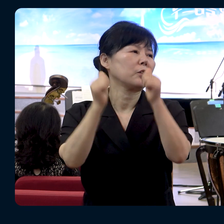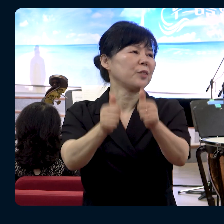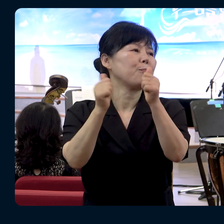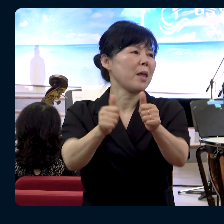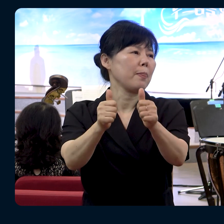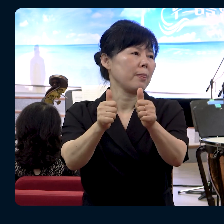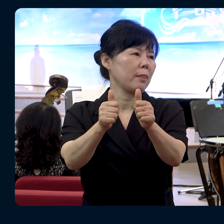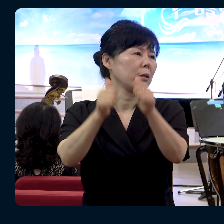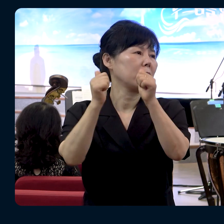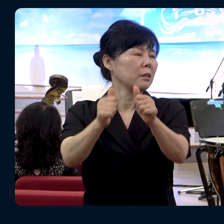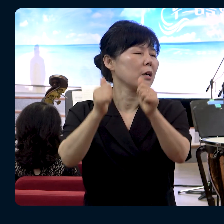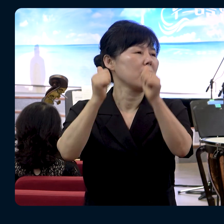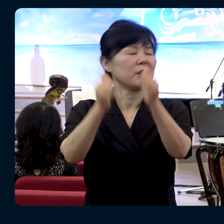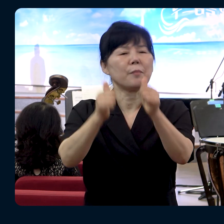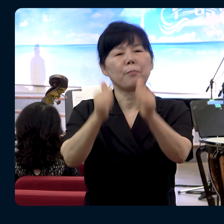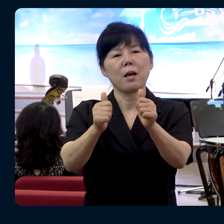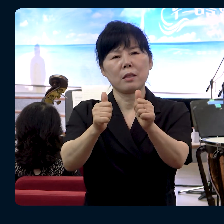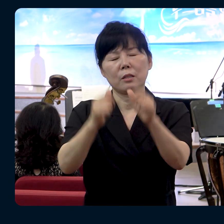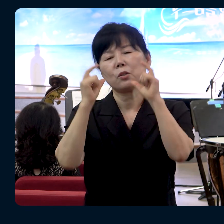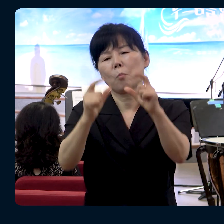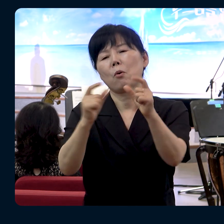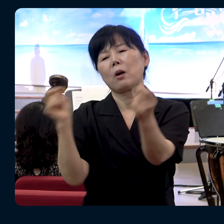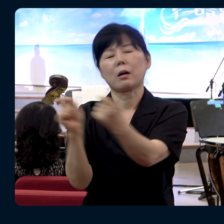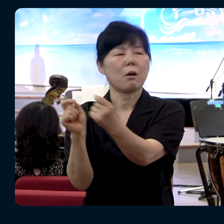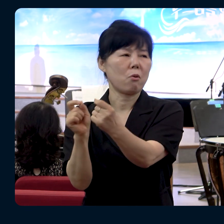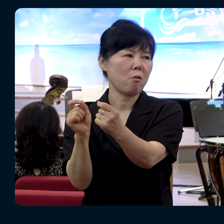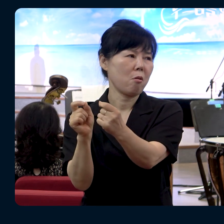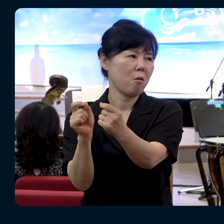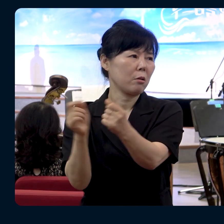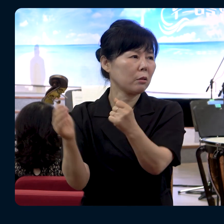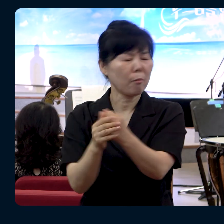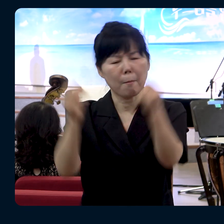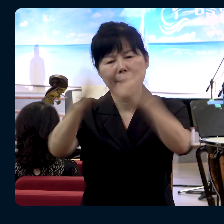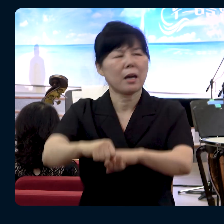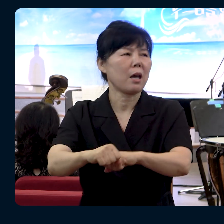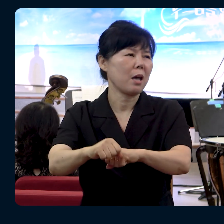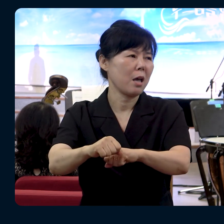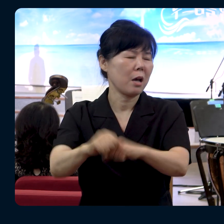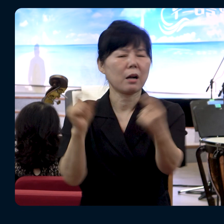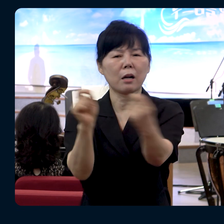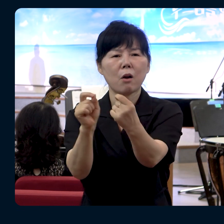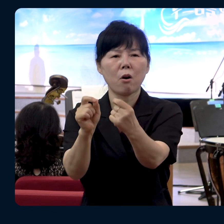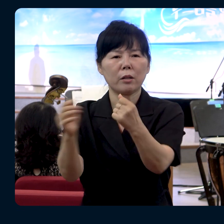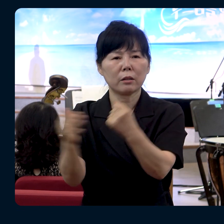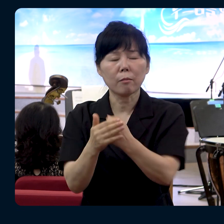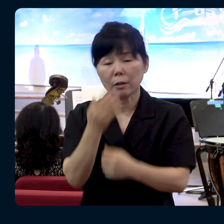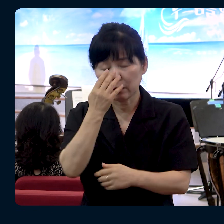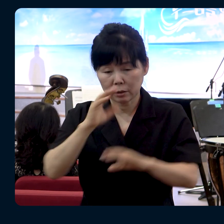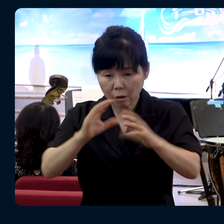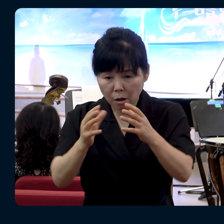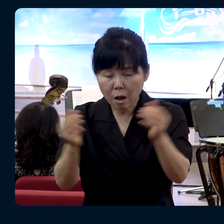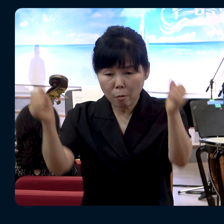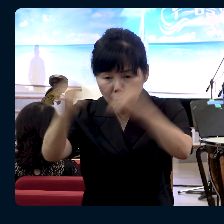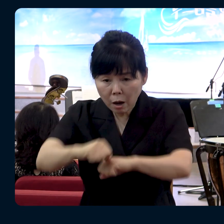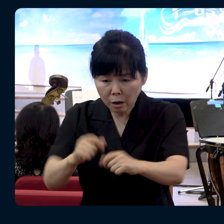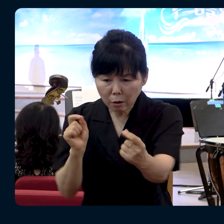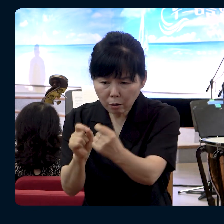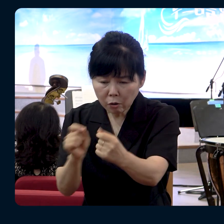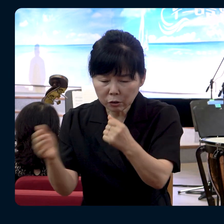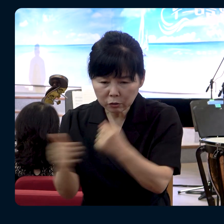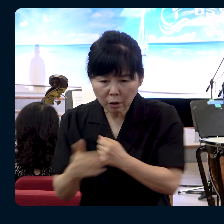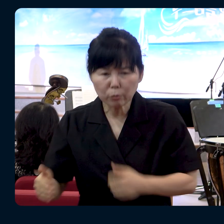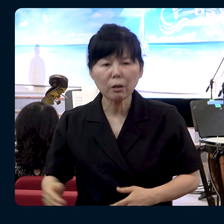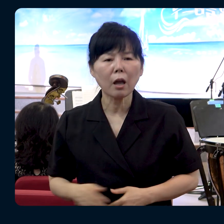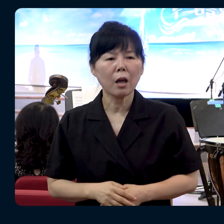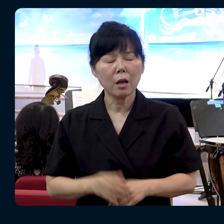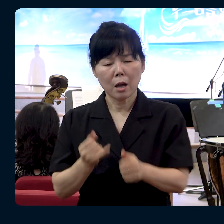그들은 지금 그들이 당할 아픔이 이 아픔보다 더 큰 슬픔으로 너희한테 다가올 거라는 것을